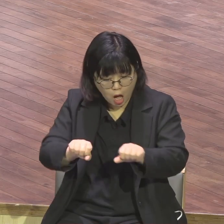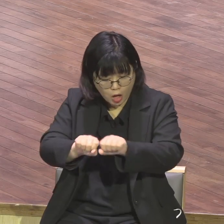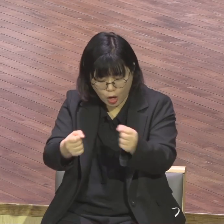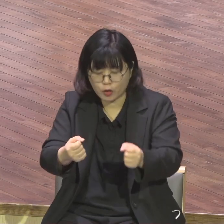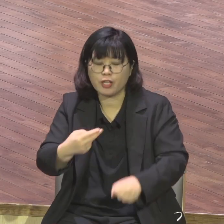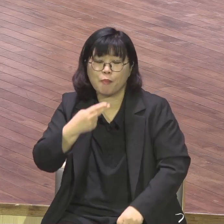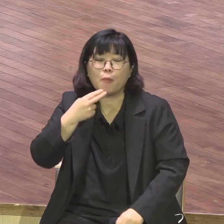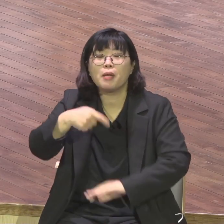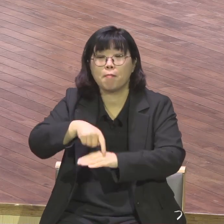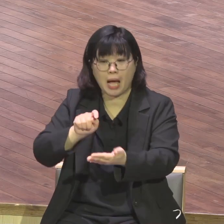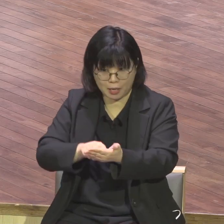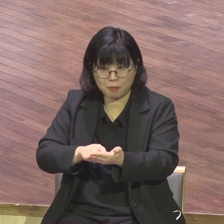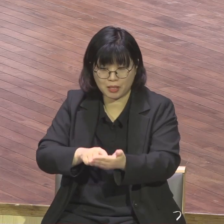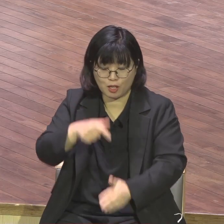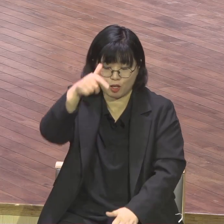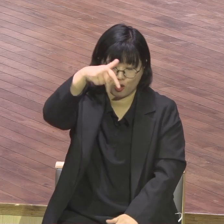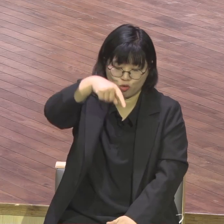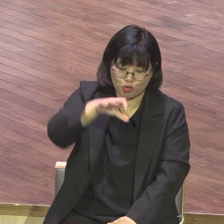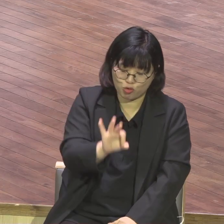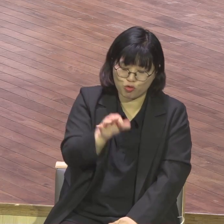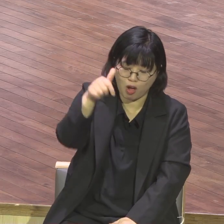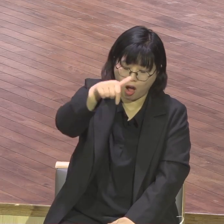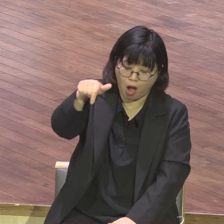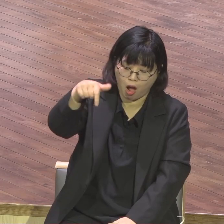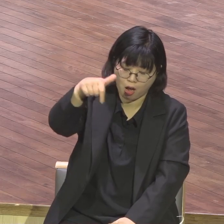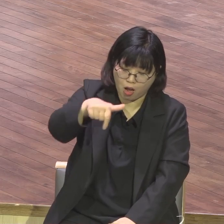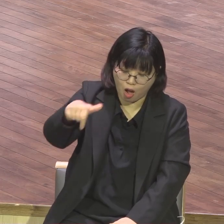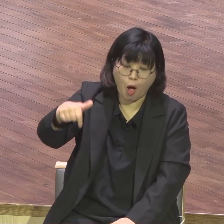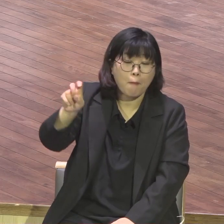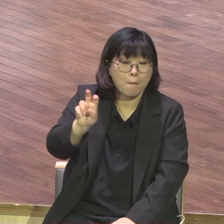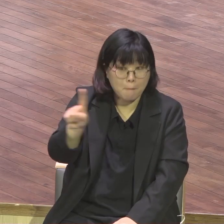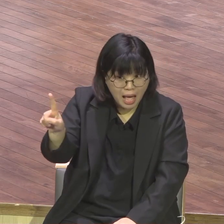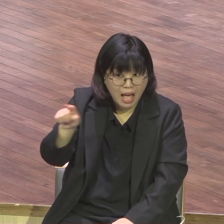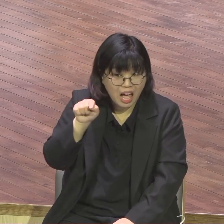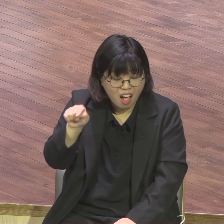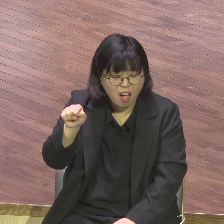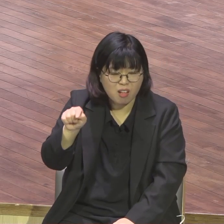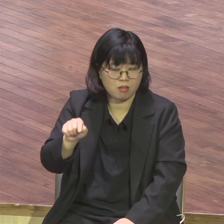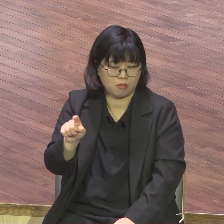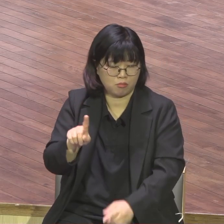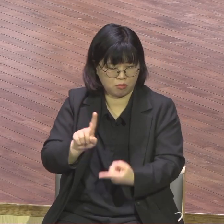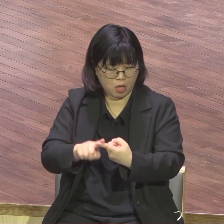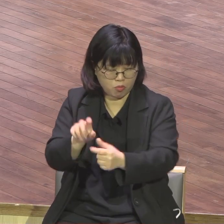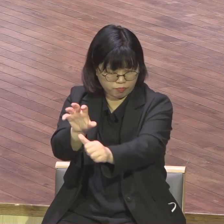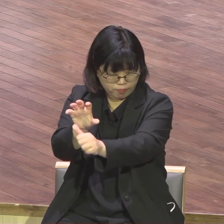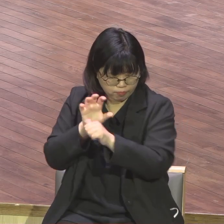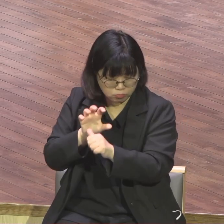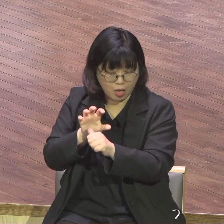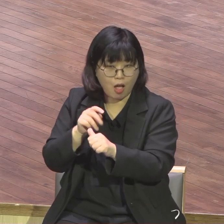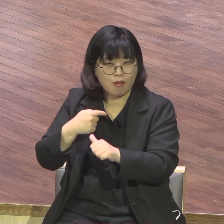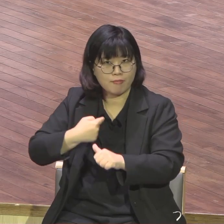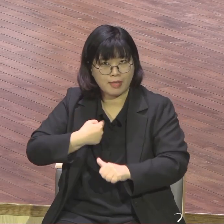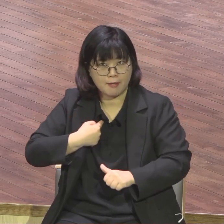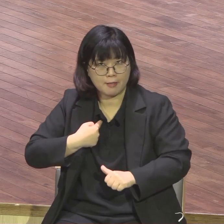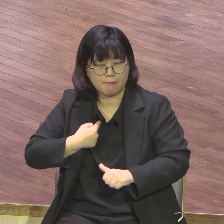도대체 우리는 할 수 없는 일을 하나님 우리를 통해서 초월적 축복의 정인으로 서게 될 것이다.